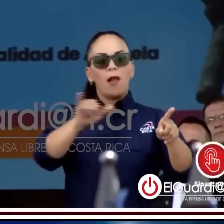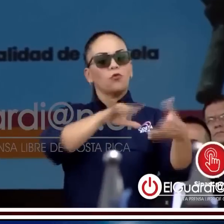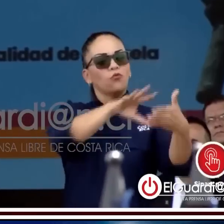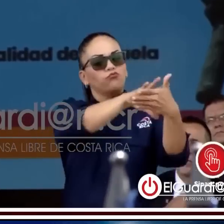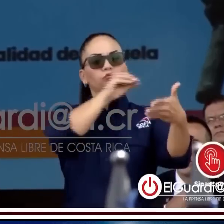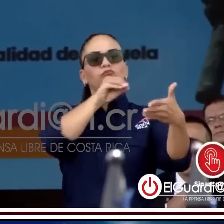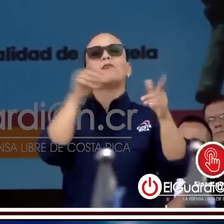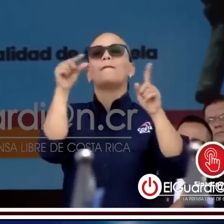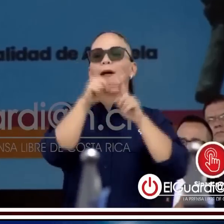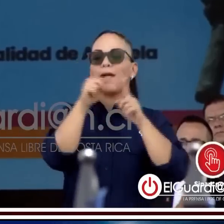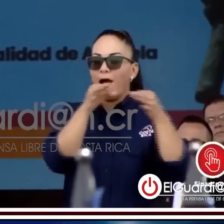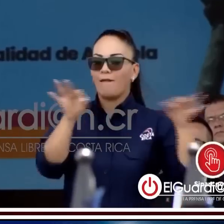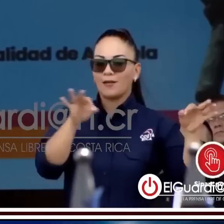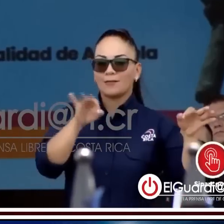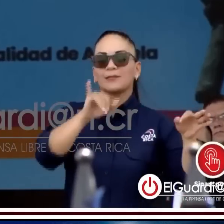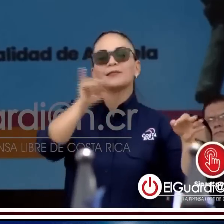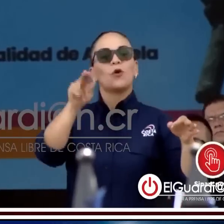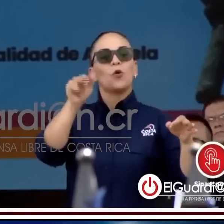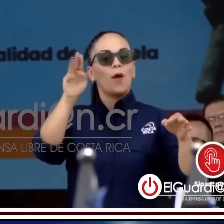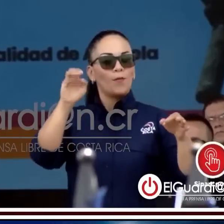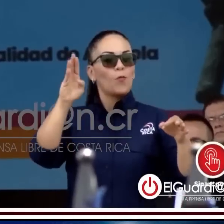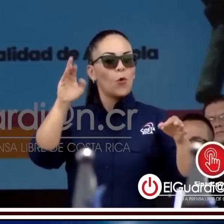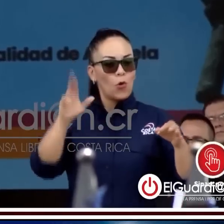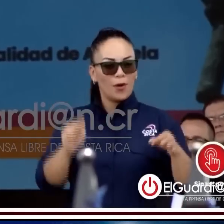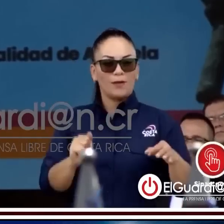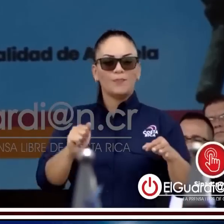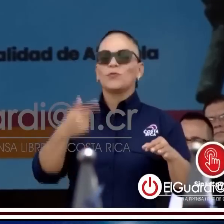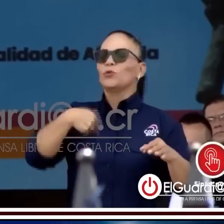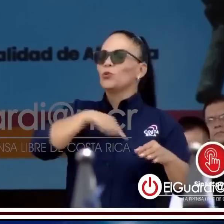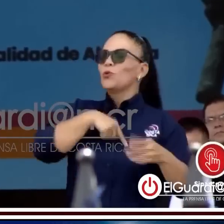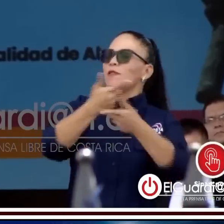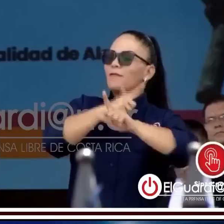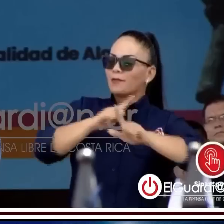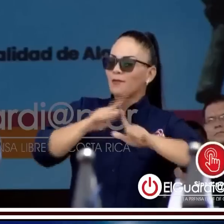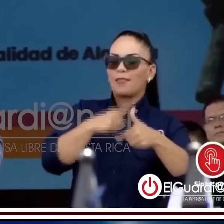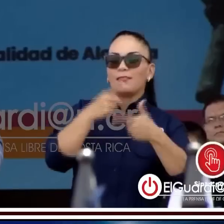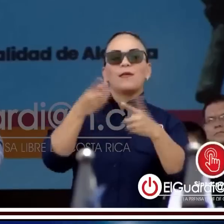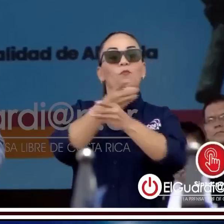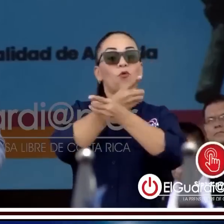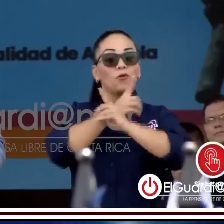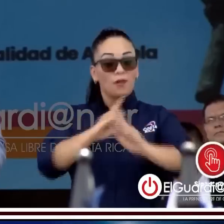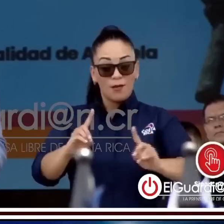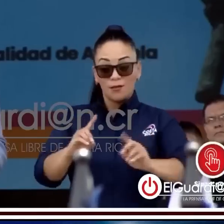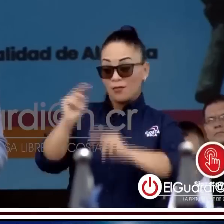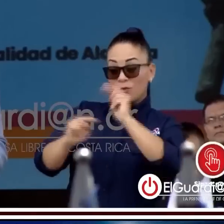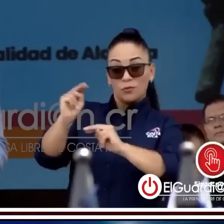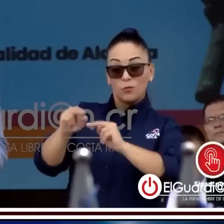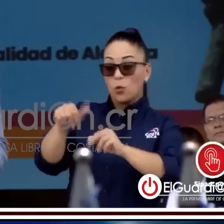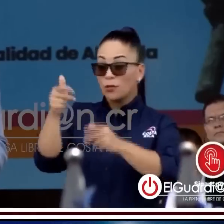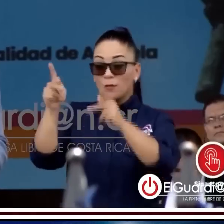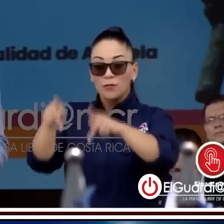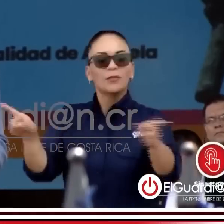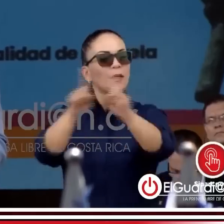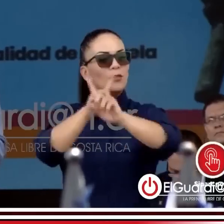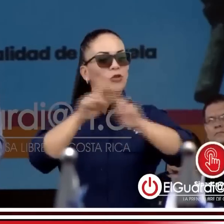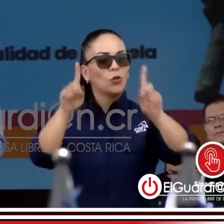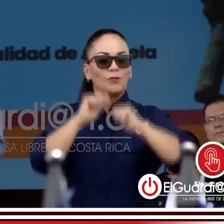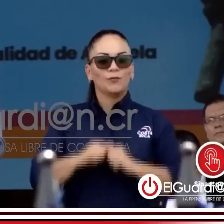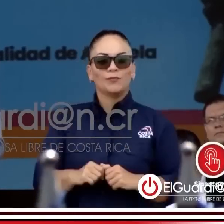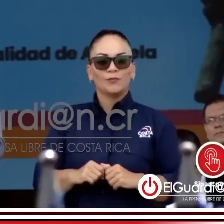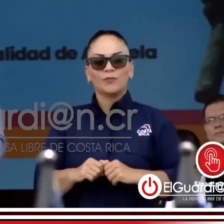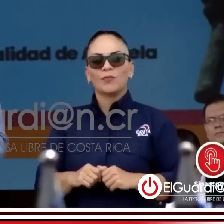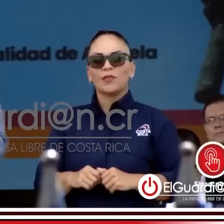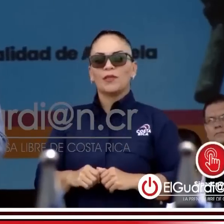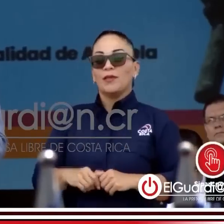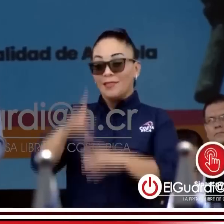palabras: nuestra libertad, nuestra democracia no son negociables. Mucho menos